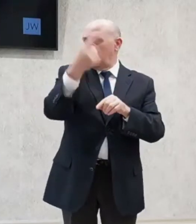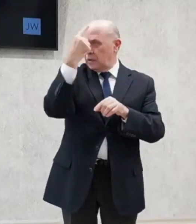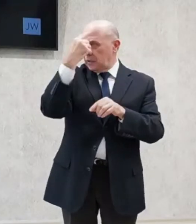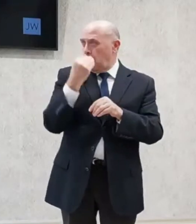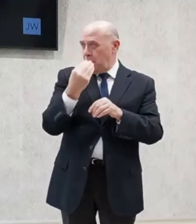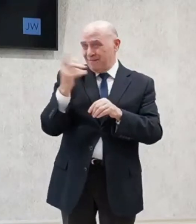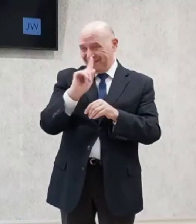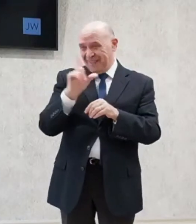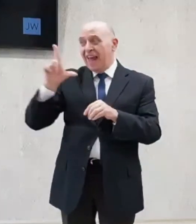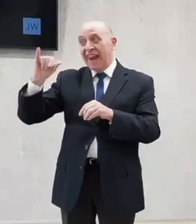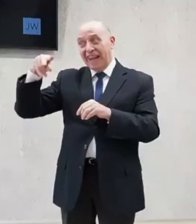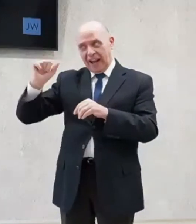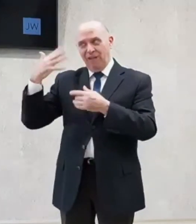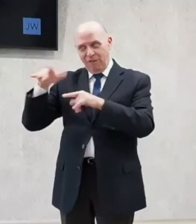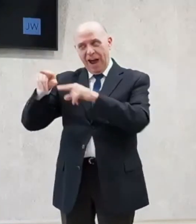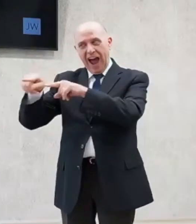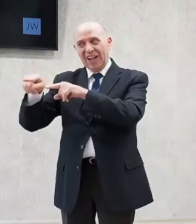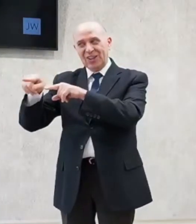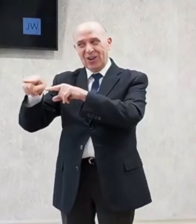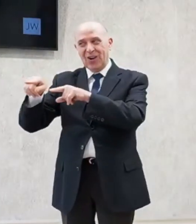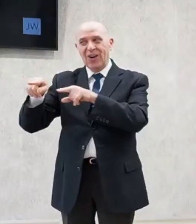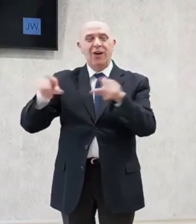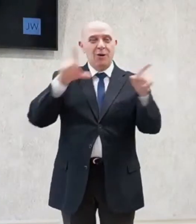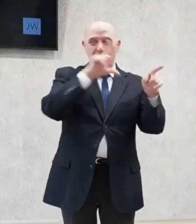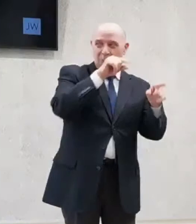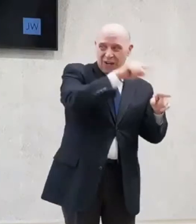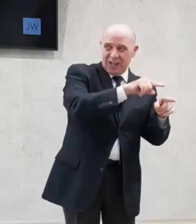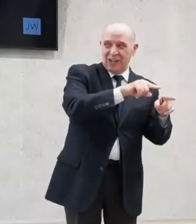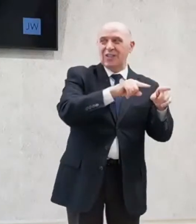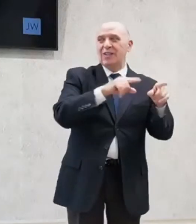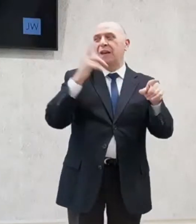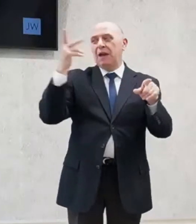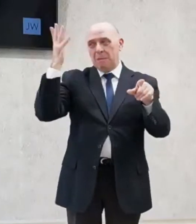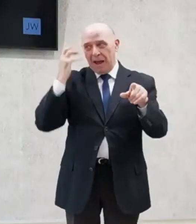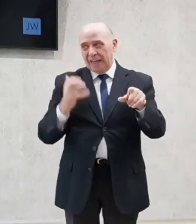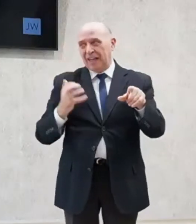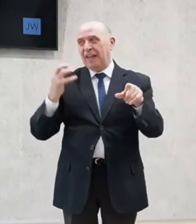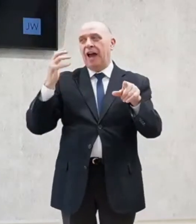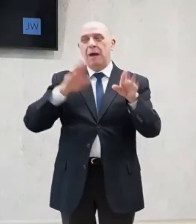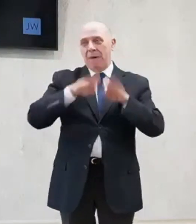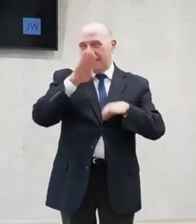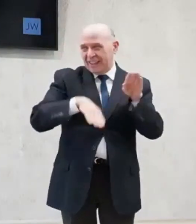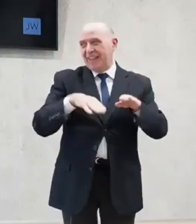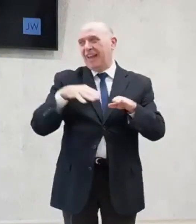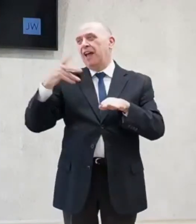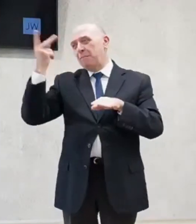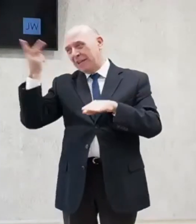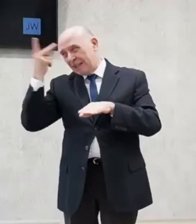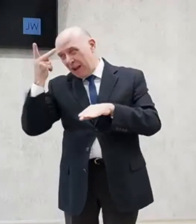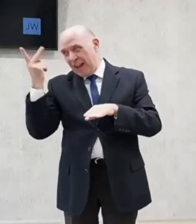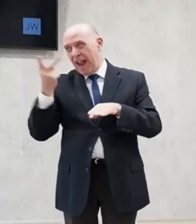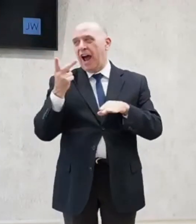come ha fatto Luigi come ha fatto Alfonso Maria Massimiliano e Mattia sta imparandolo inducendo il nostro cuore